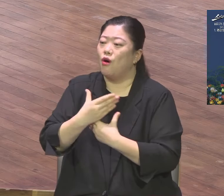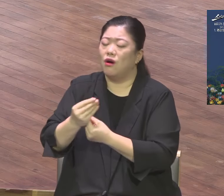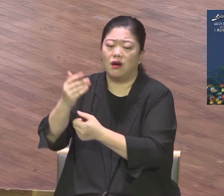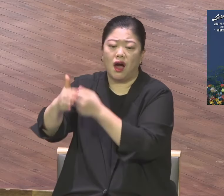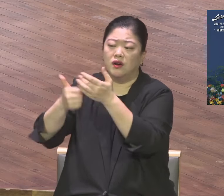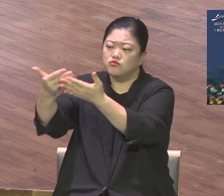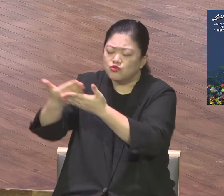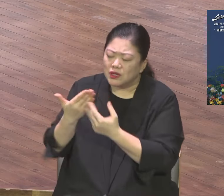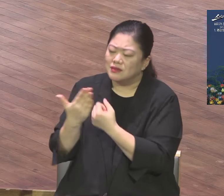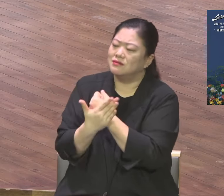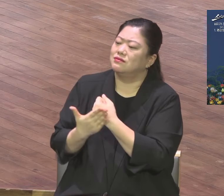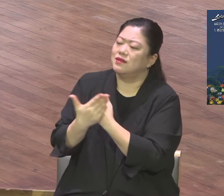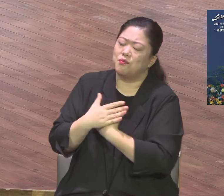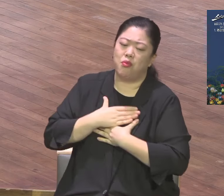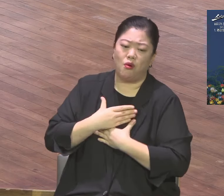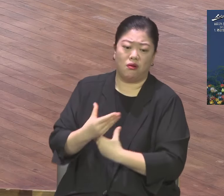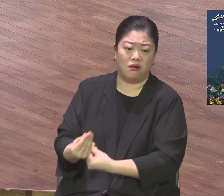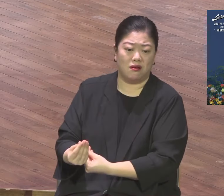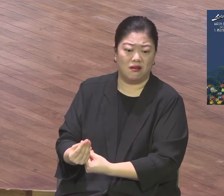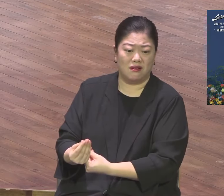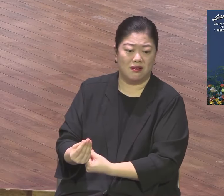평안해.